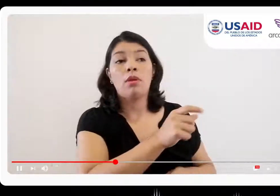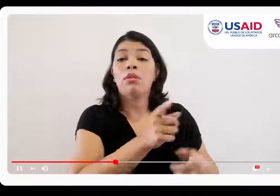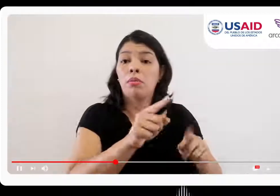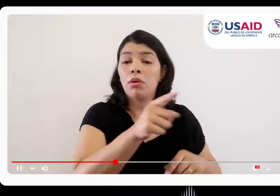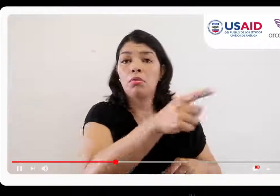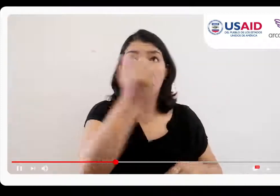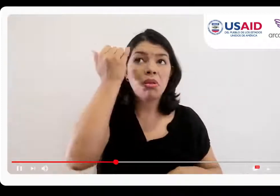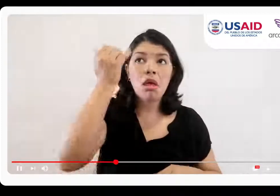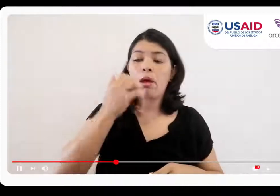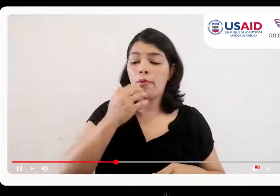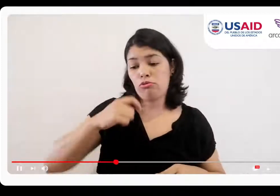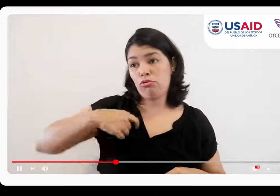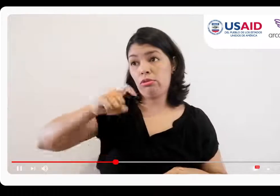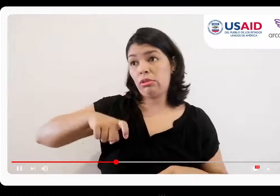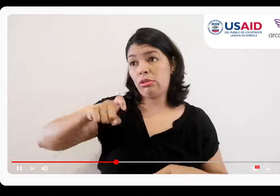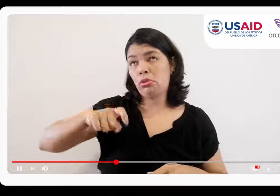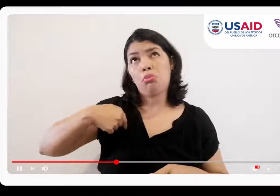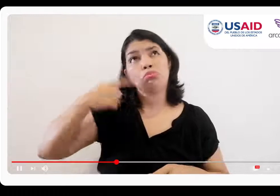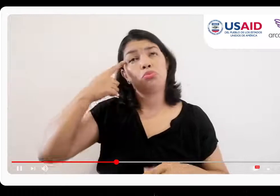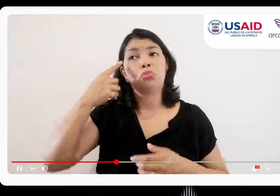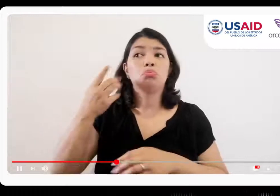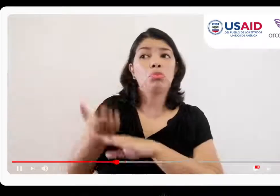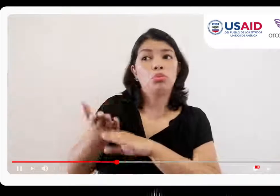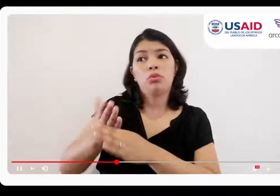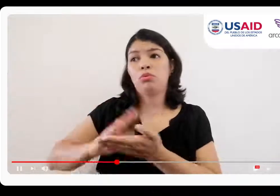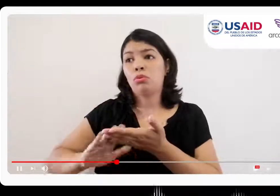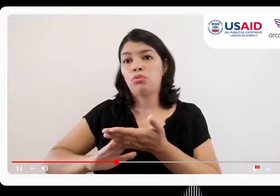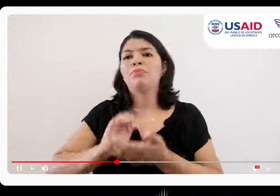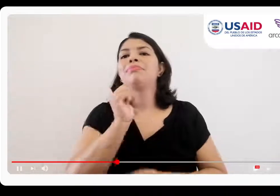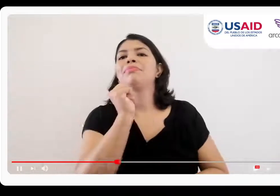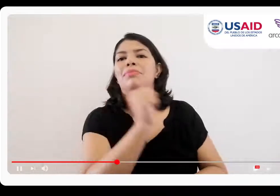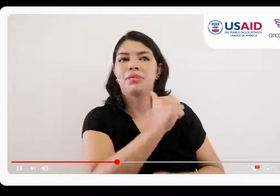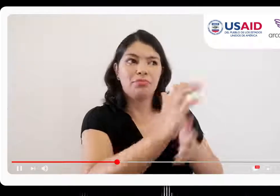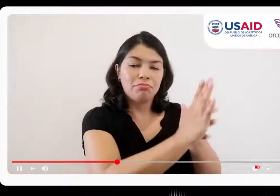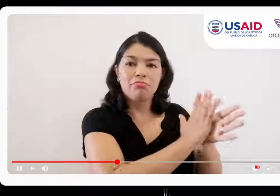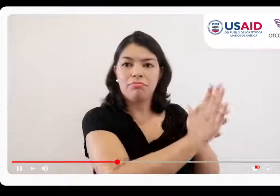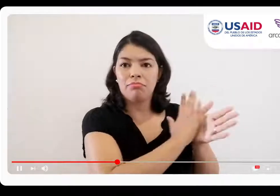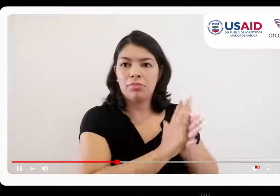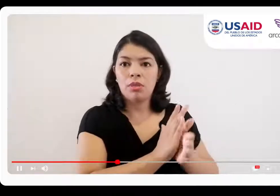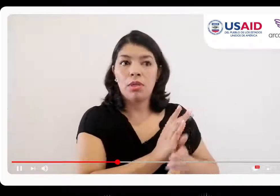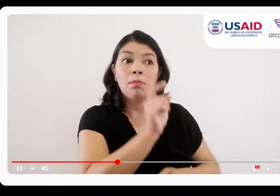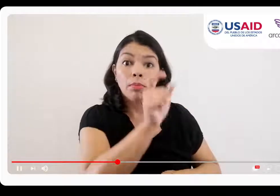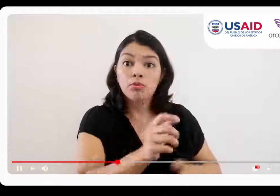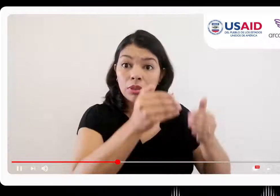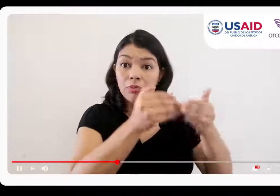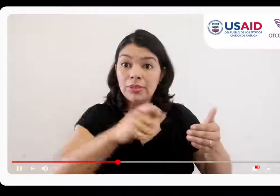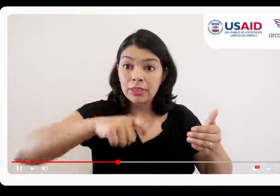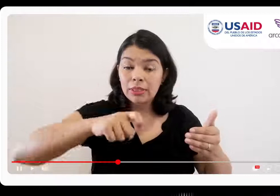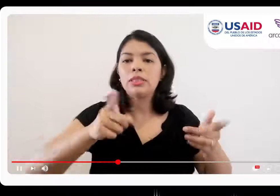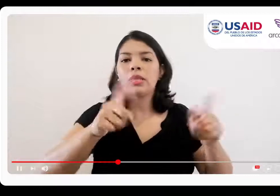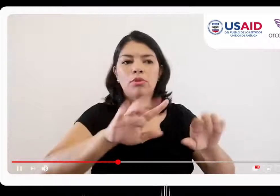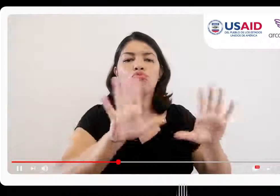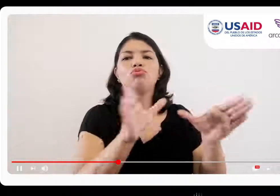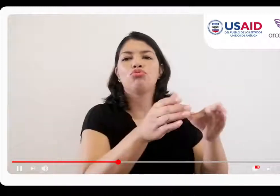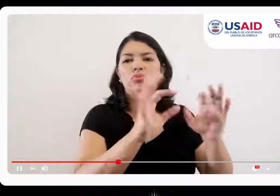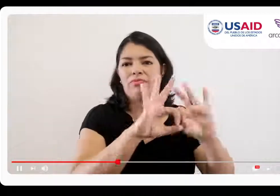como soluciones para esas necesidades que viven, tanto la persona con discapacidad